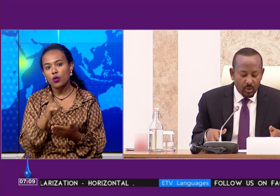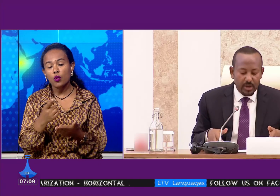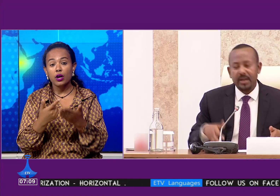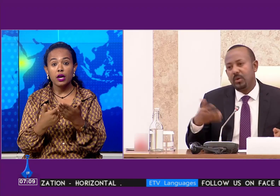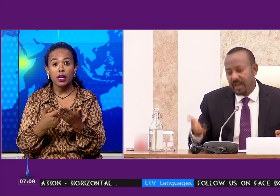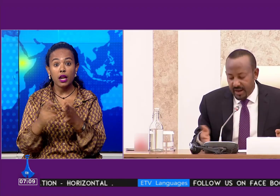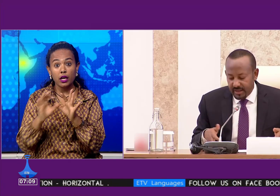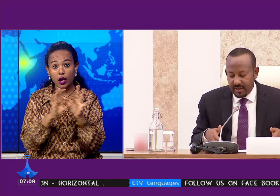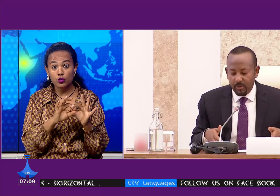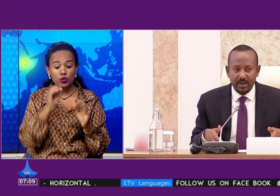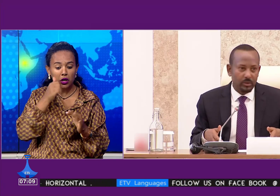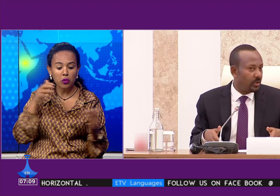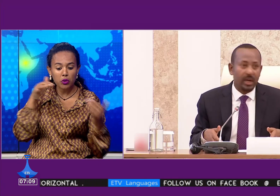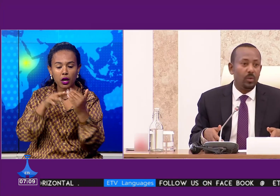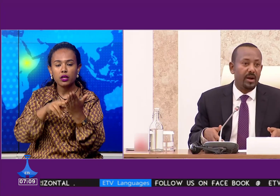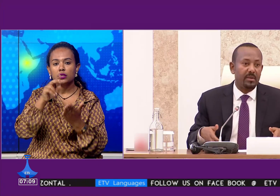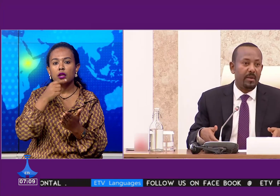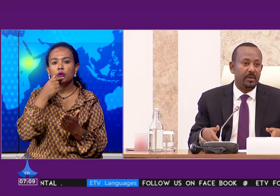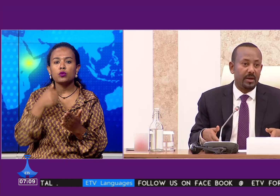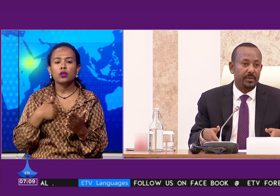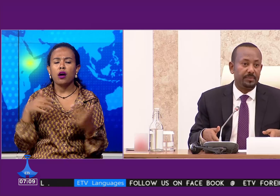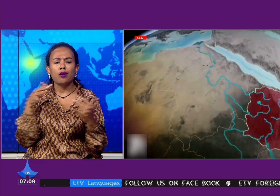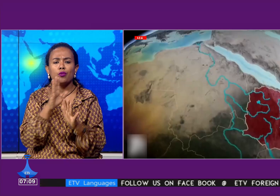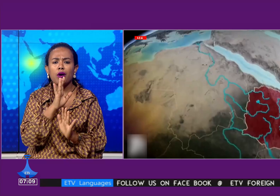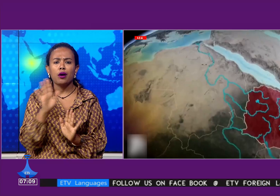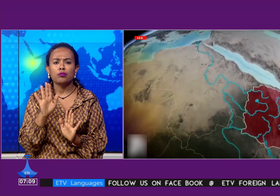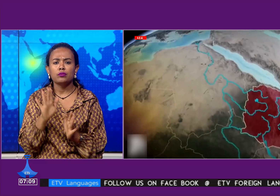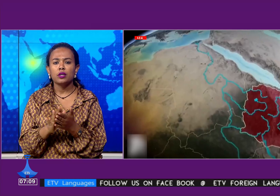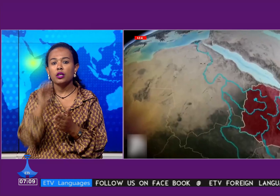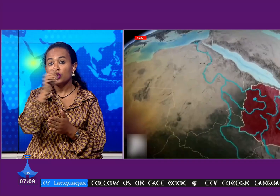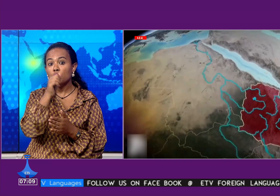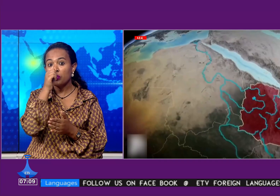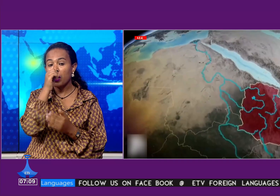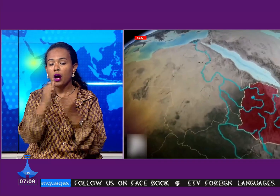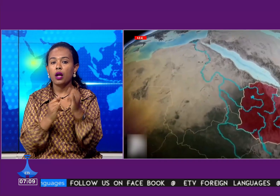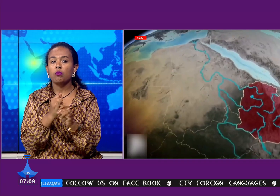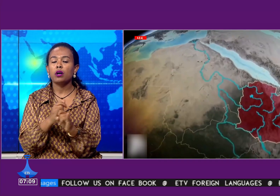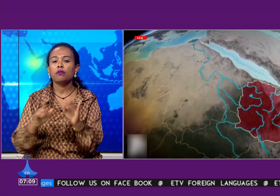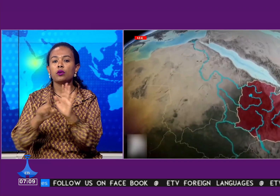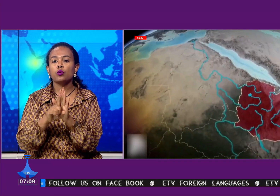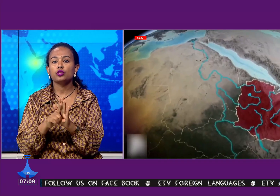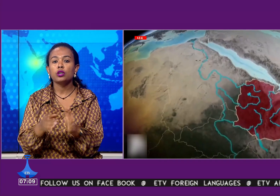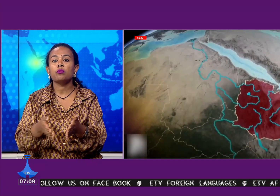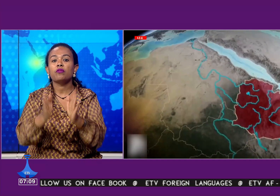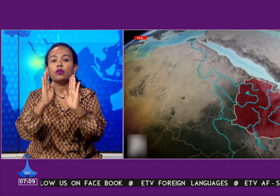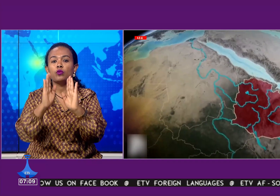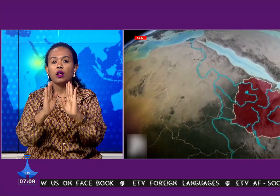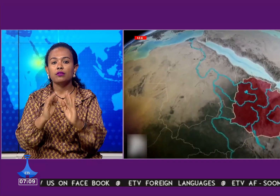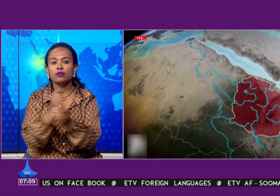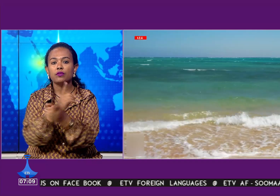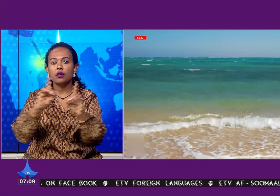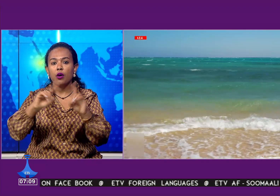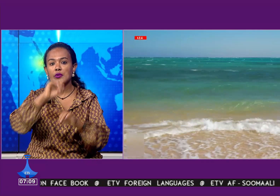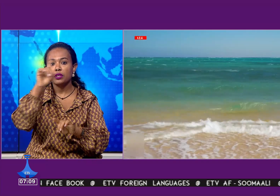አስታኮ ግን ነገ ውጊያ ይነሳል ብሎ የሚያስቡ ሰዎች አንዋጋም ከማንም ጋር። ኢትዮጵያ ዓለም አቀፍ ህጎች የሚፈቅዱላትን ፍትሐዊ